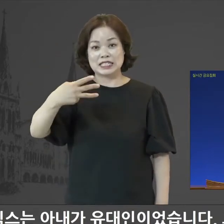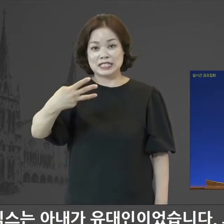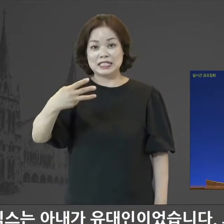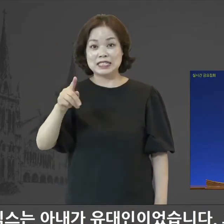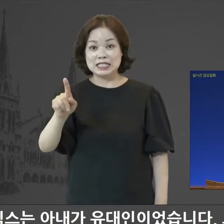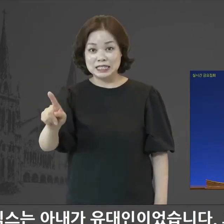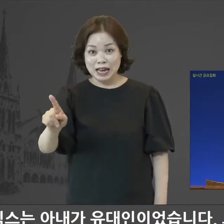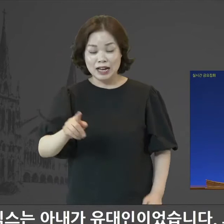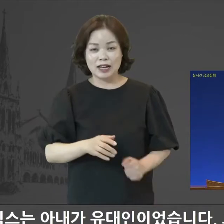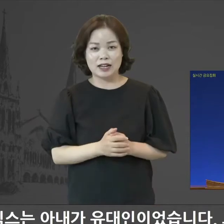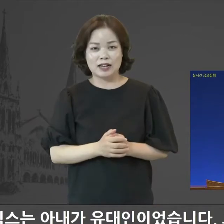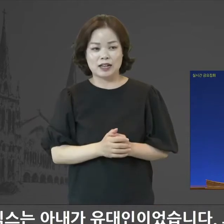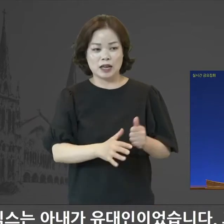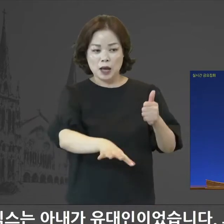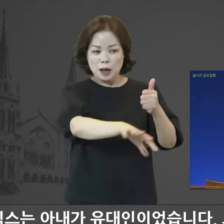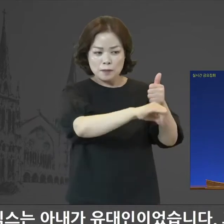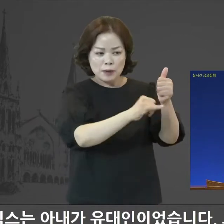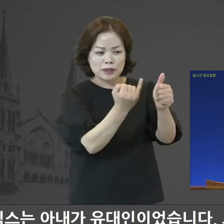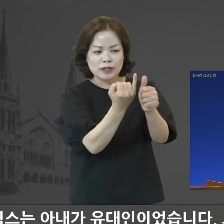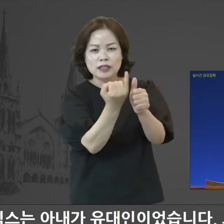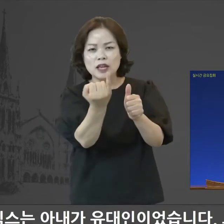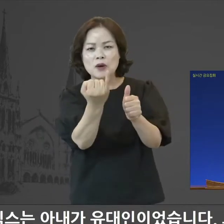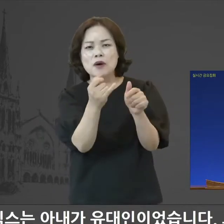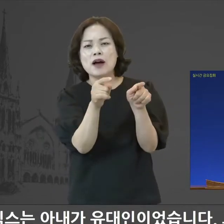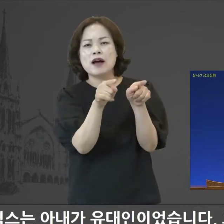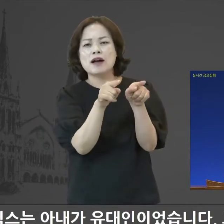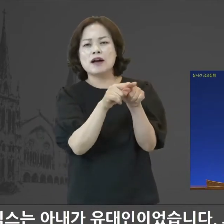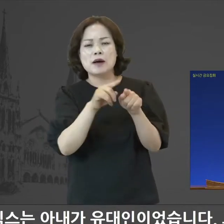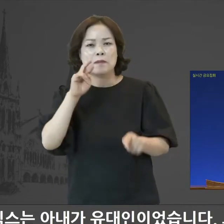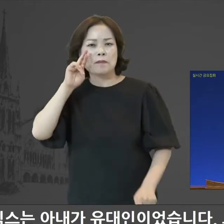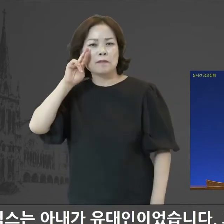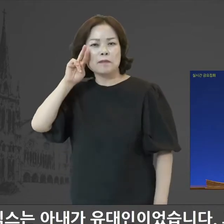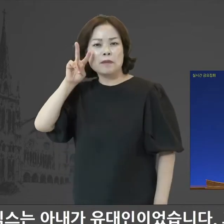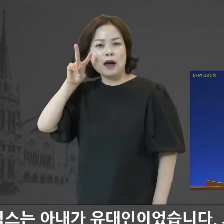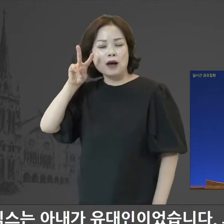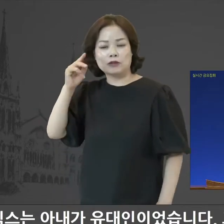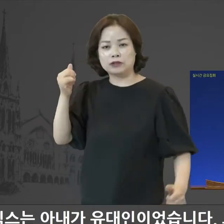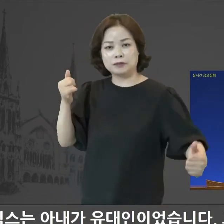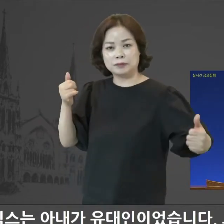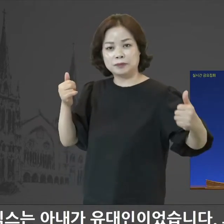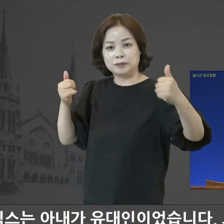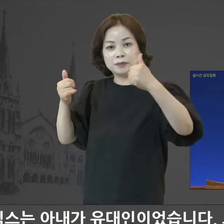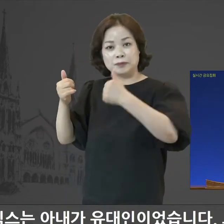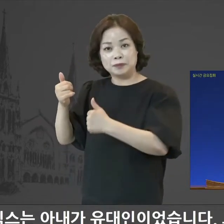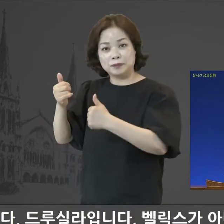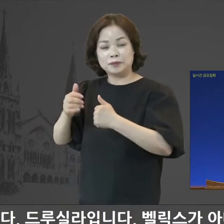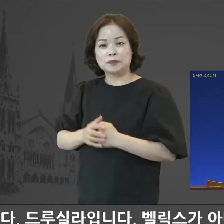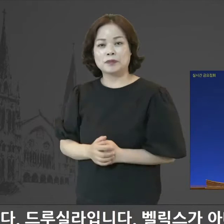이 벨릭스가 아내와 함께 바울을 방문합니다.